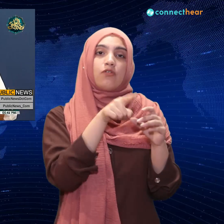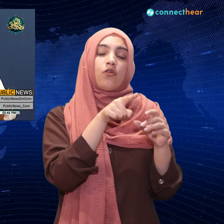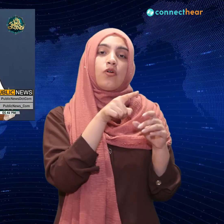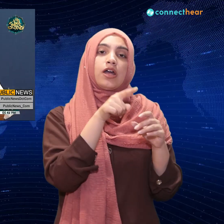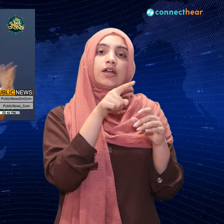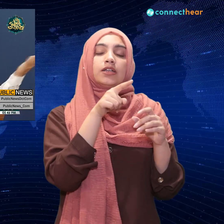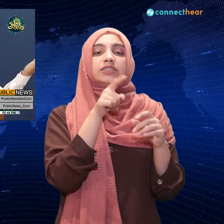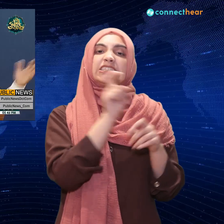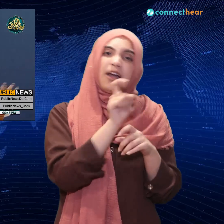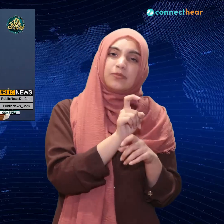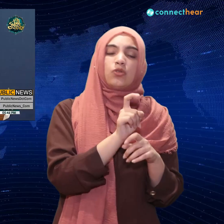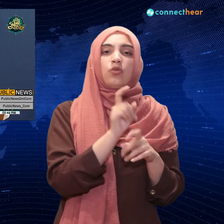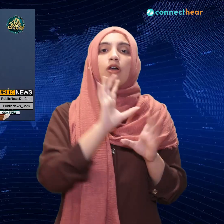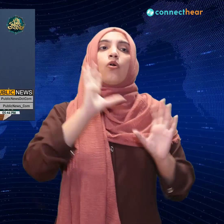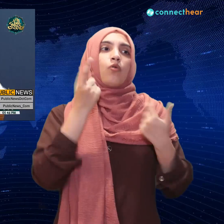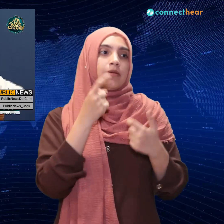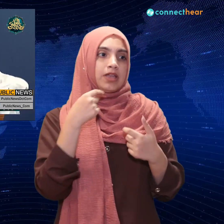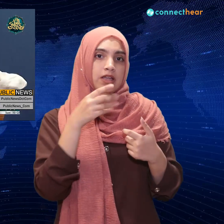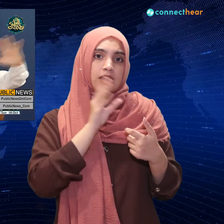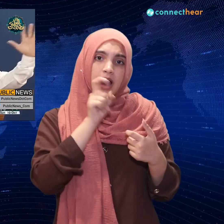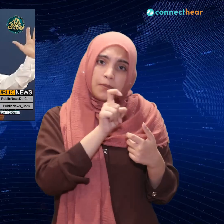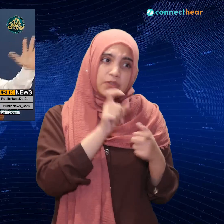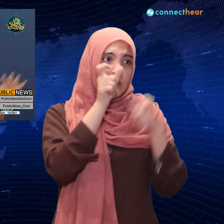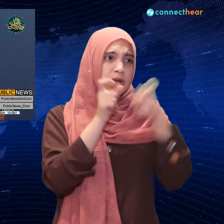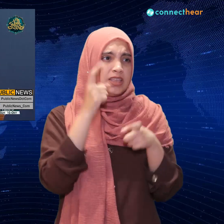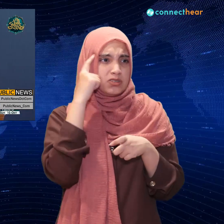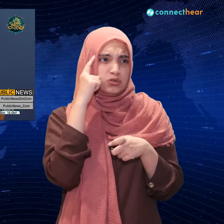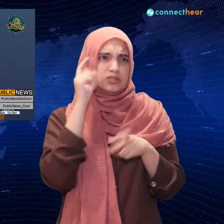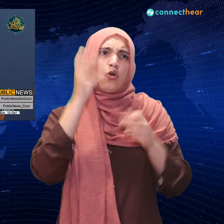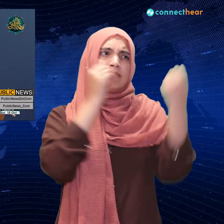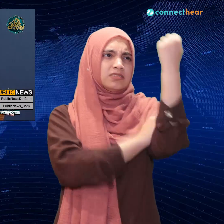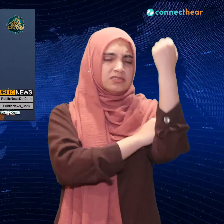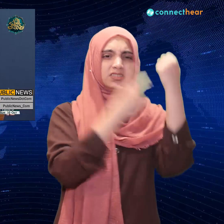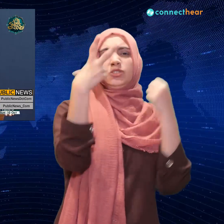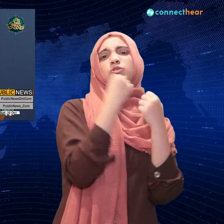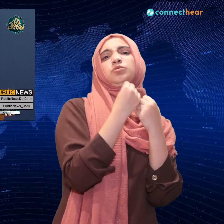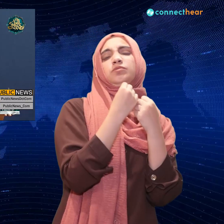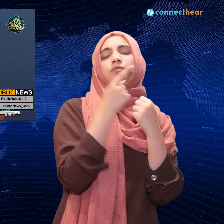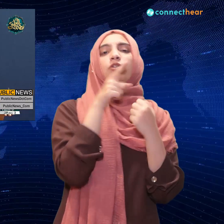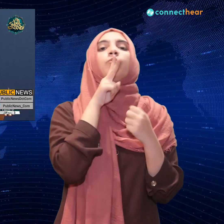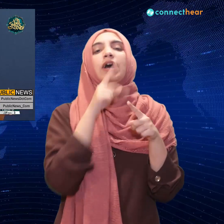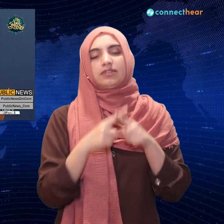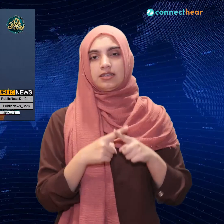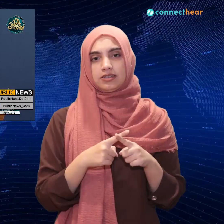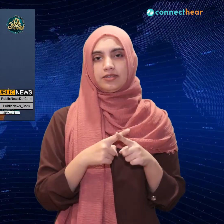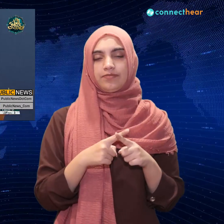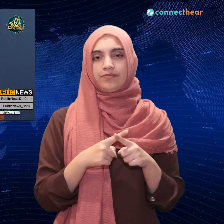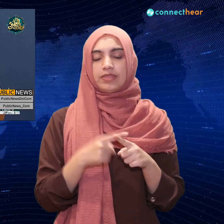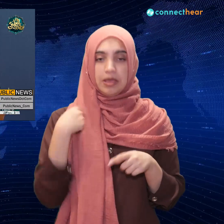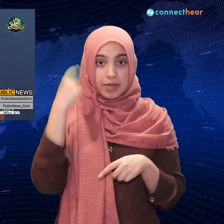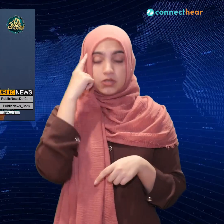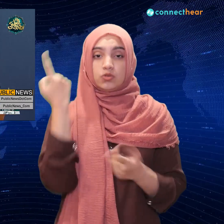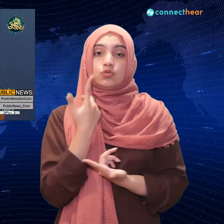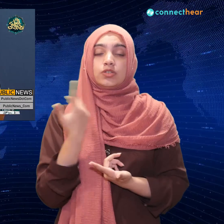کر دے، مجھے ذلیل نہ کر دے. آزاد کر دیا انسانوں کو. تو یہ جو فنومنا ہے، میں یہ چاہتا ہوں، اور میں بعد میں